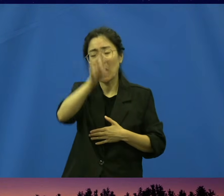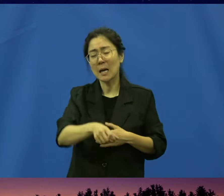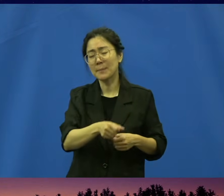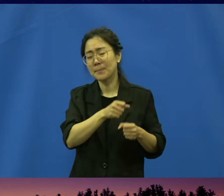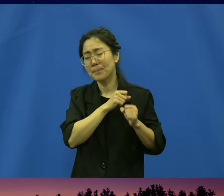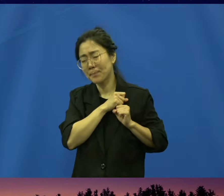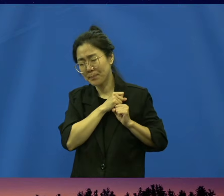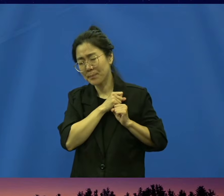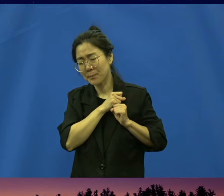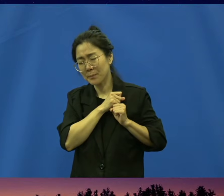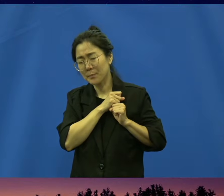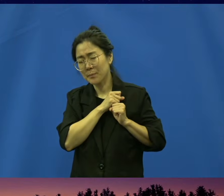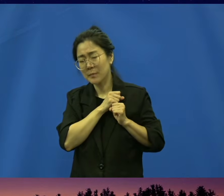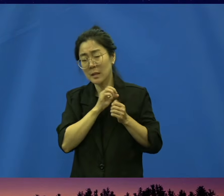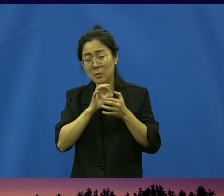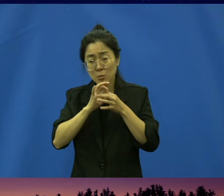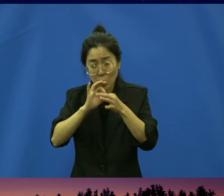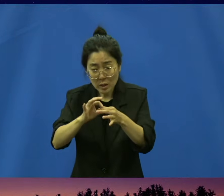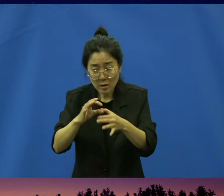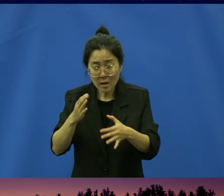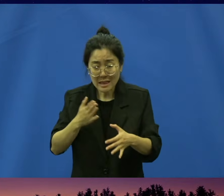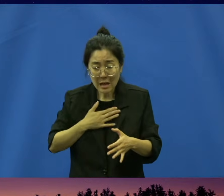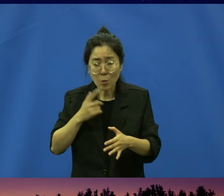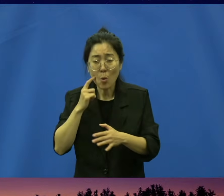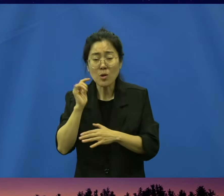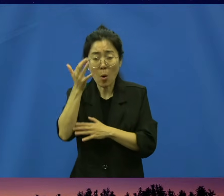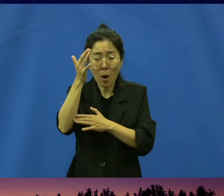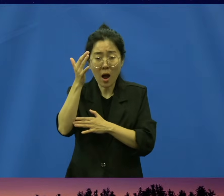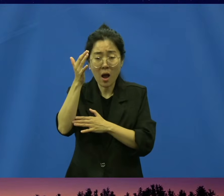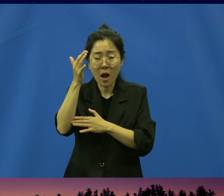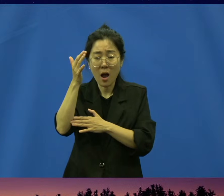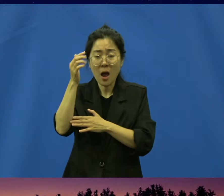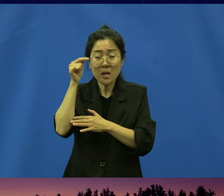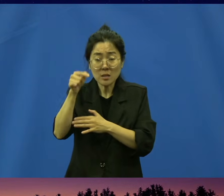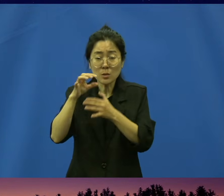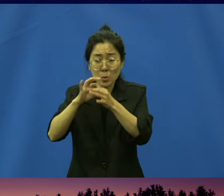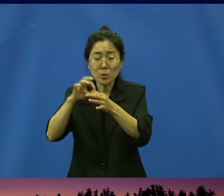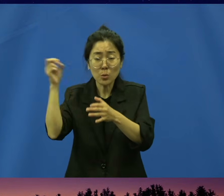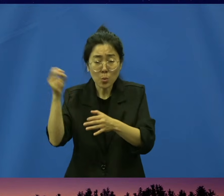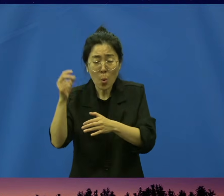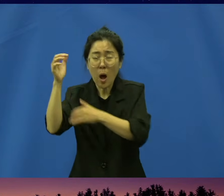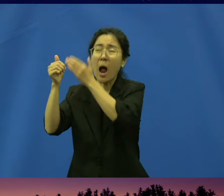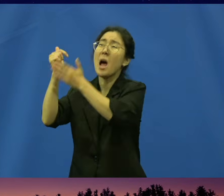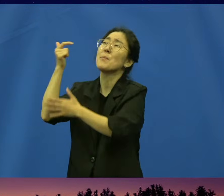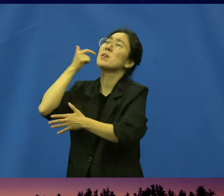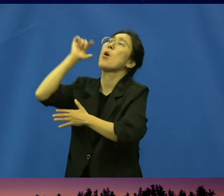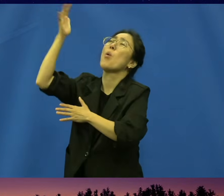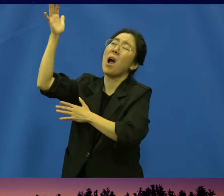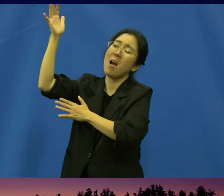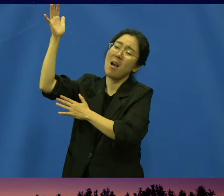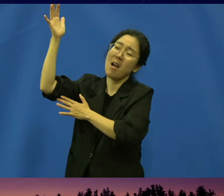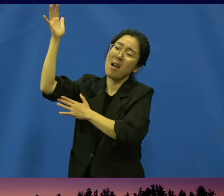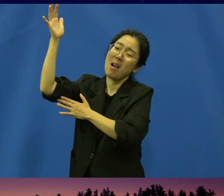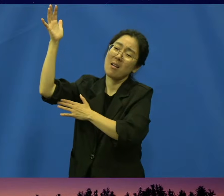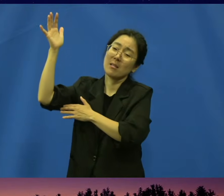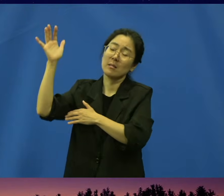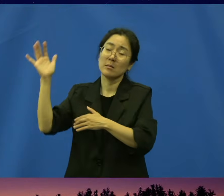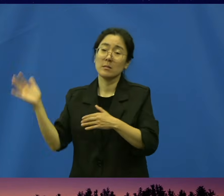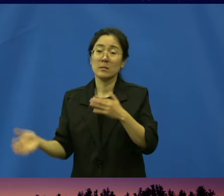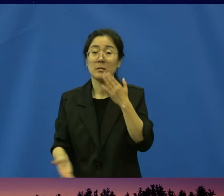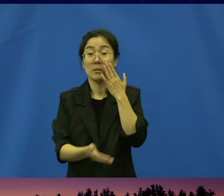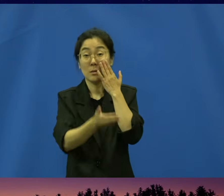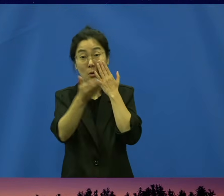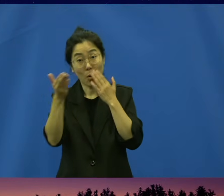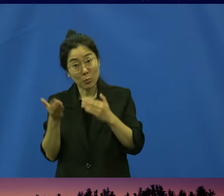아들도 영화롭게 하시고 하나님도 영화롭게 하여 주시옵소서. 우리가 일상을 보고 우리 주변에 생기는 일들을